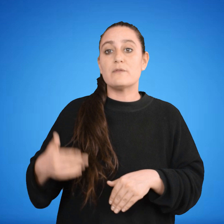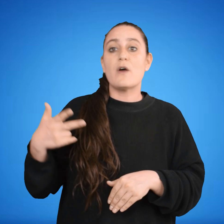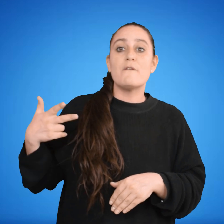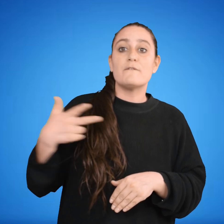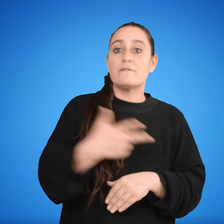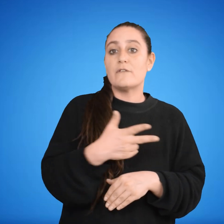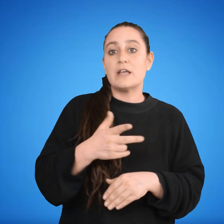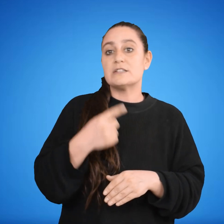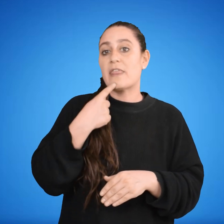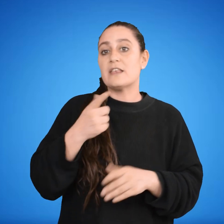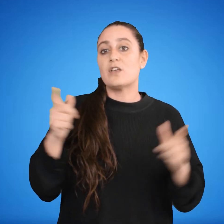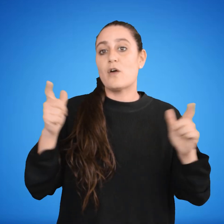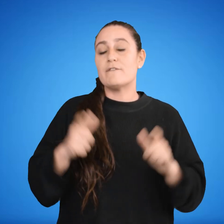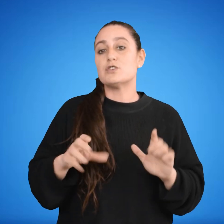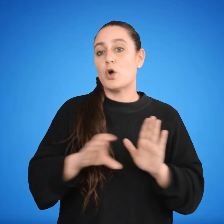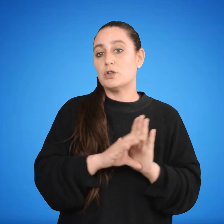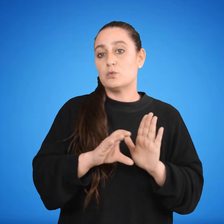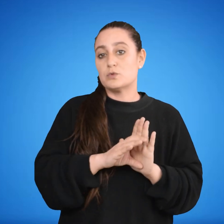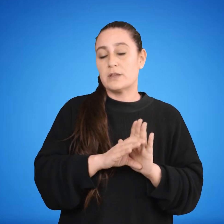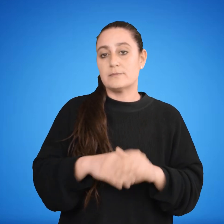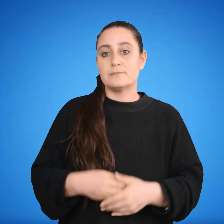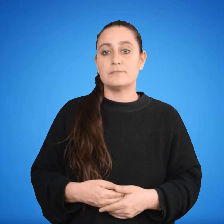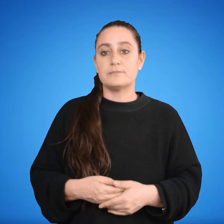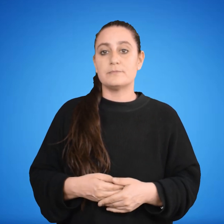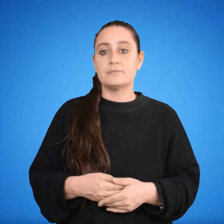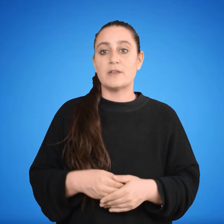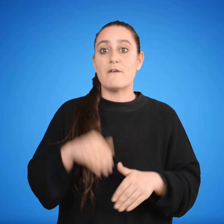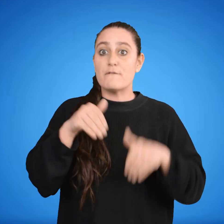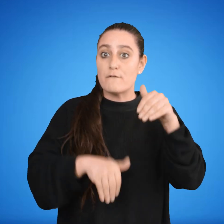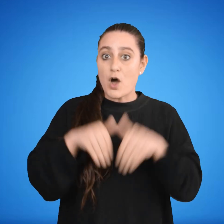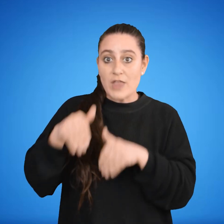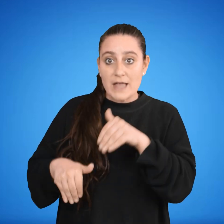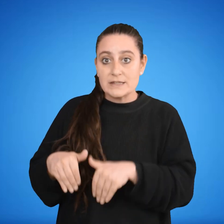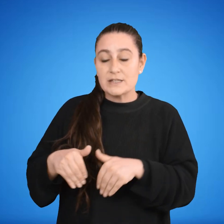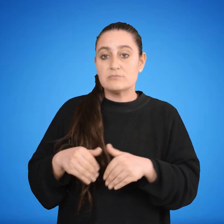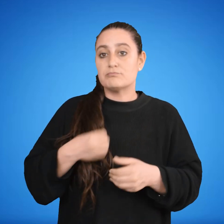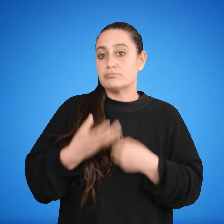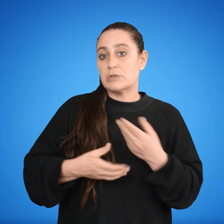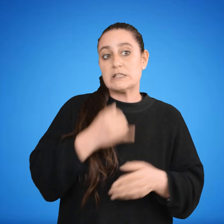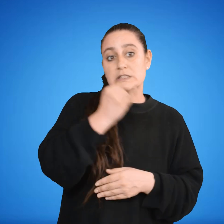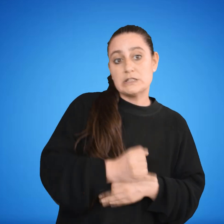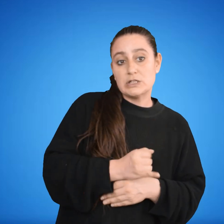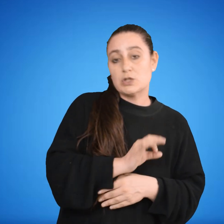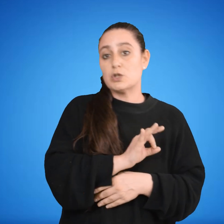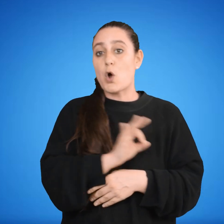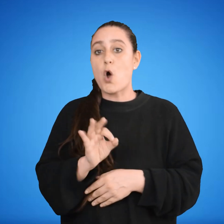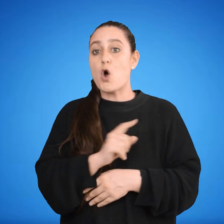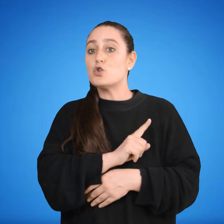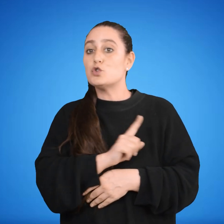Constituyente. Los votantes se expresarán por sí o por no, y si fueran varios los textos de enmienda, se pronunciarán